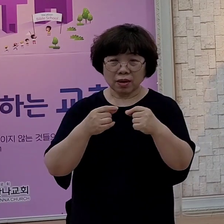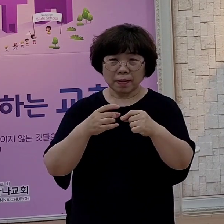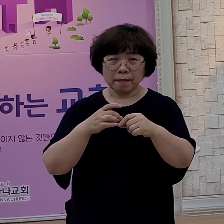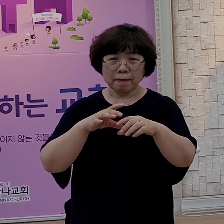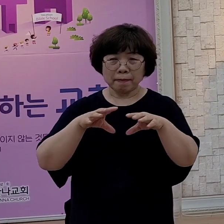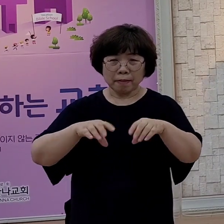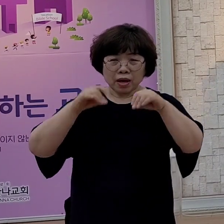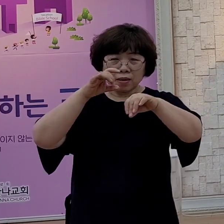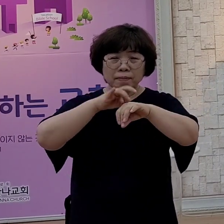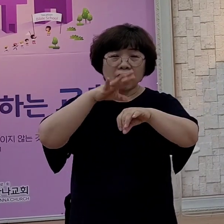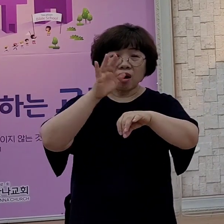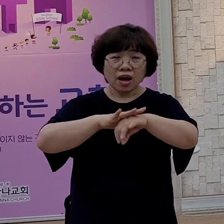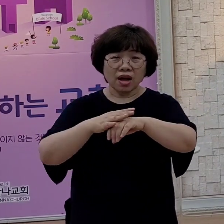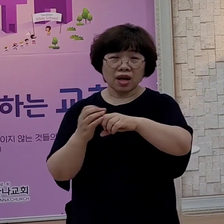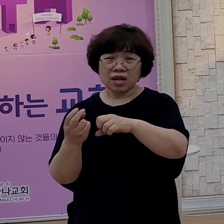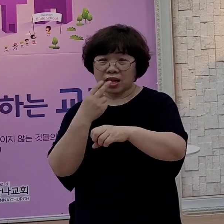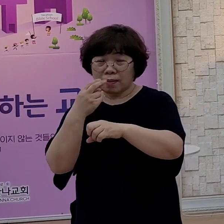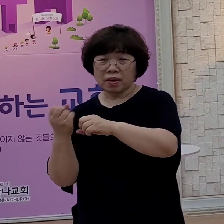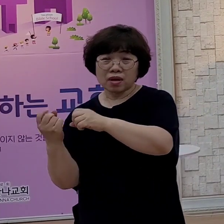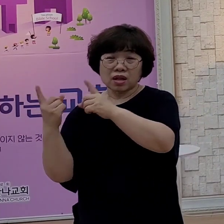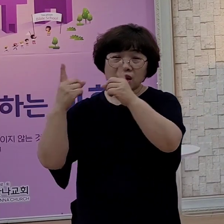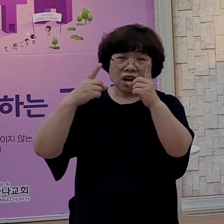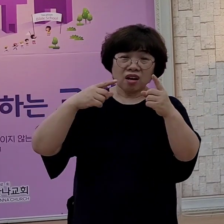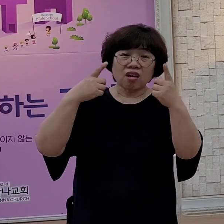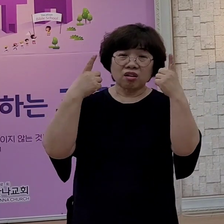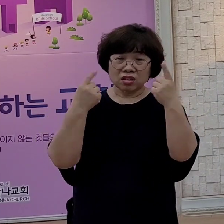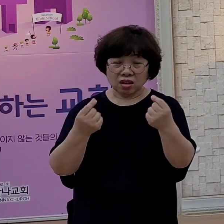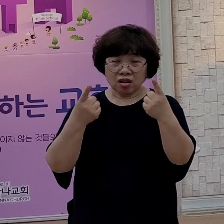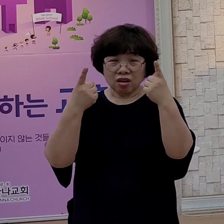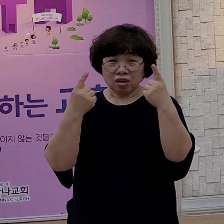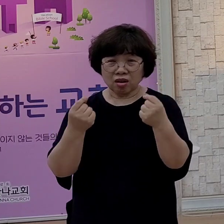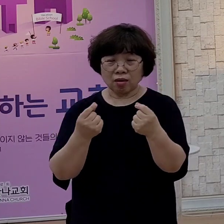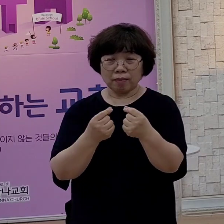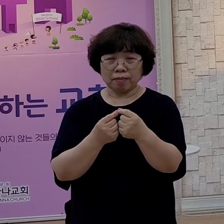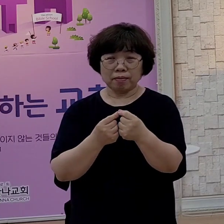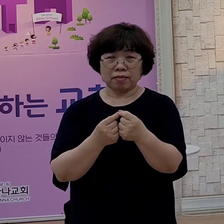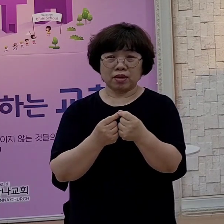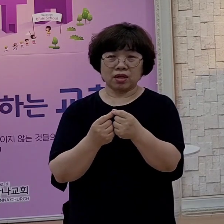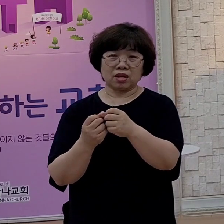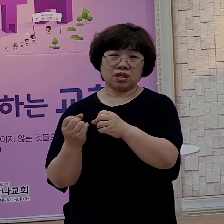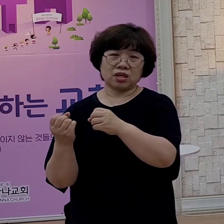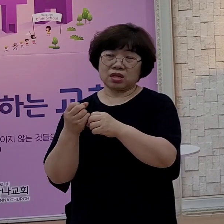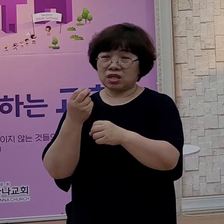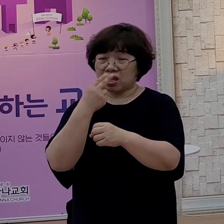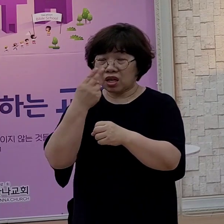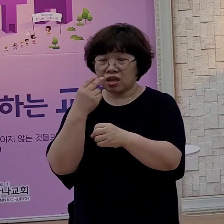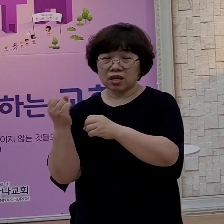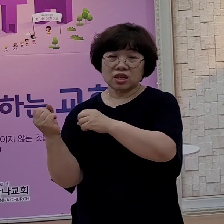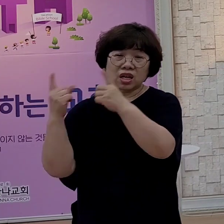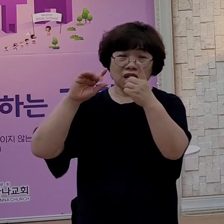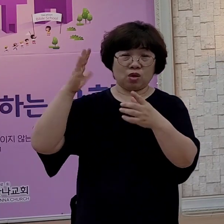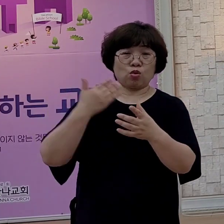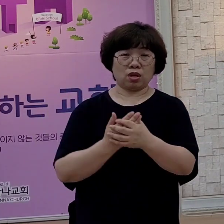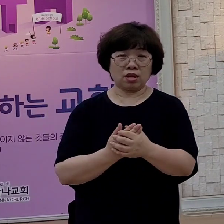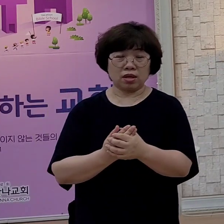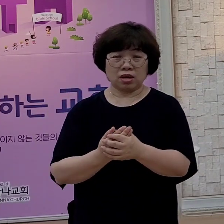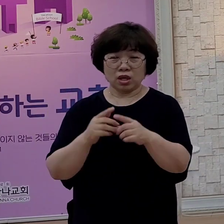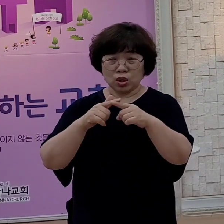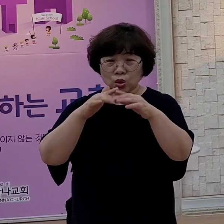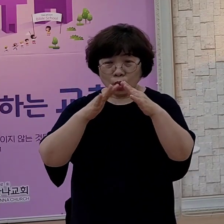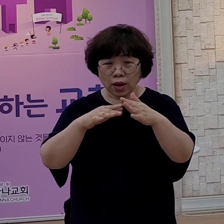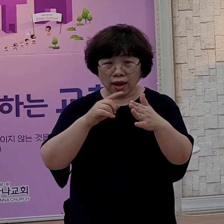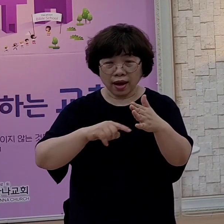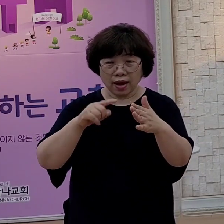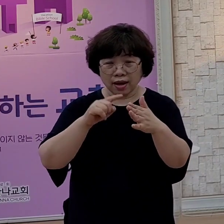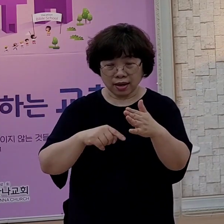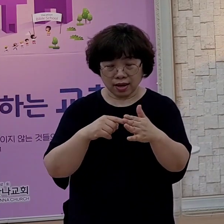뼈가 살아나는 생명의 역사가 일어나게 되는 거예요. 그런가 하면 그런 하늘의 지혜로 가득 찬 그 교회의